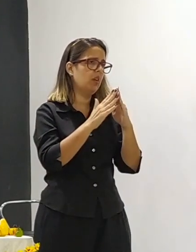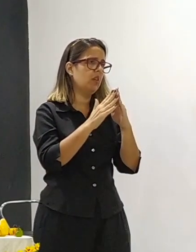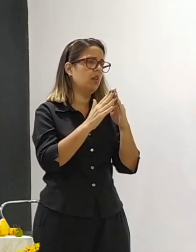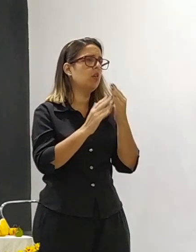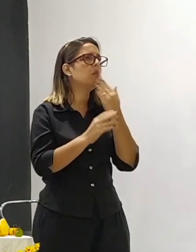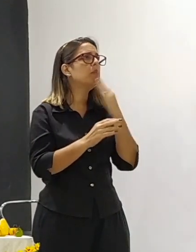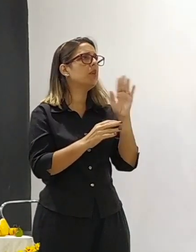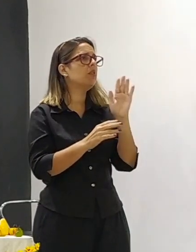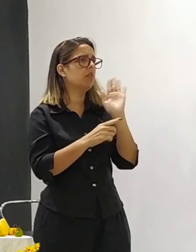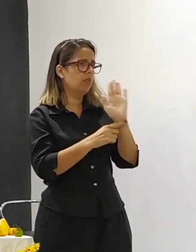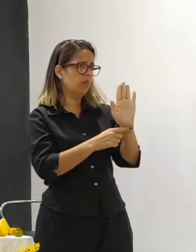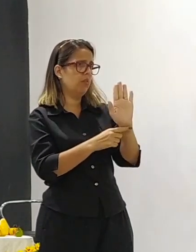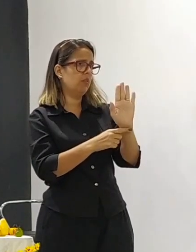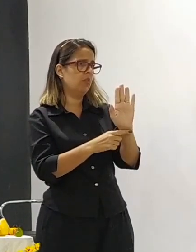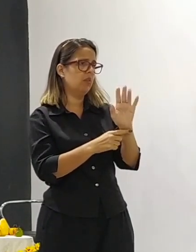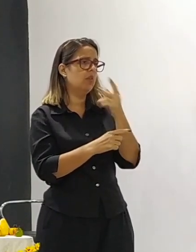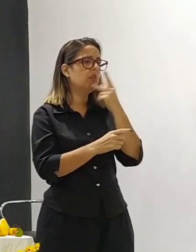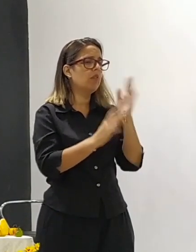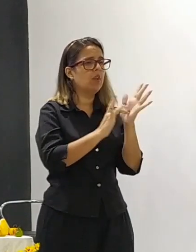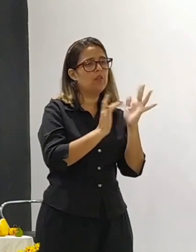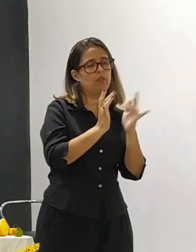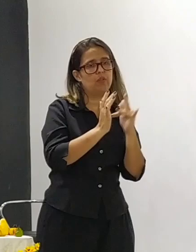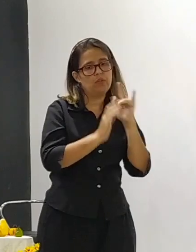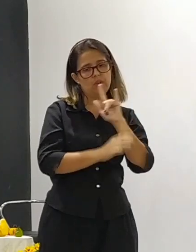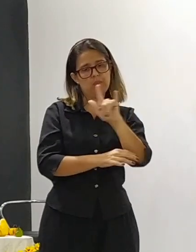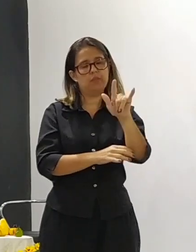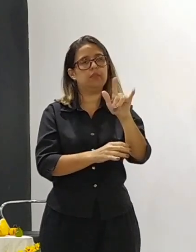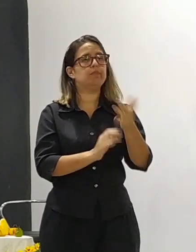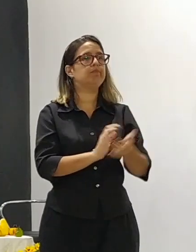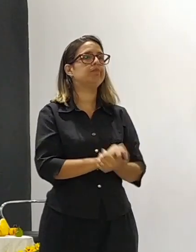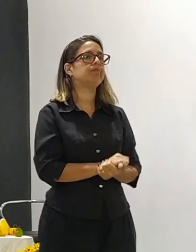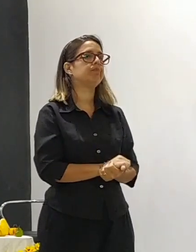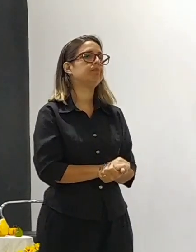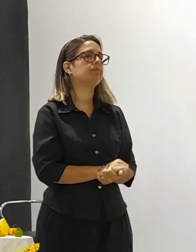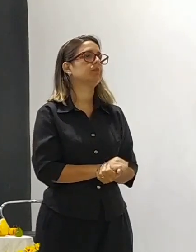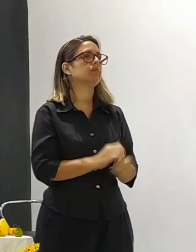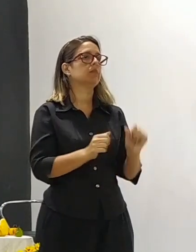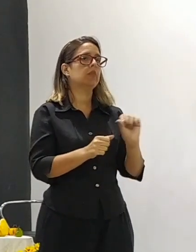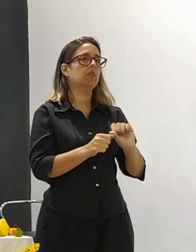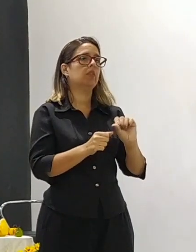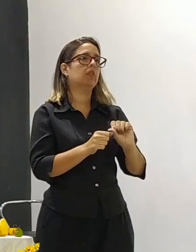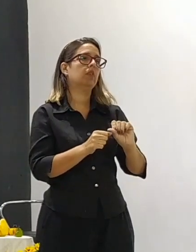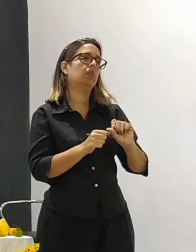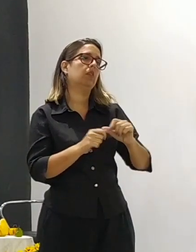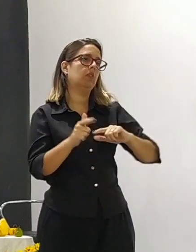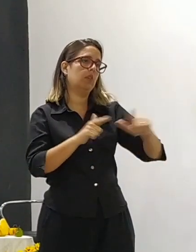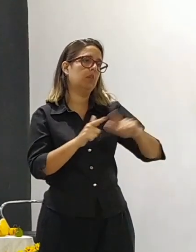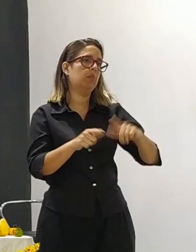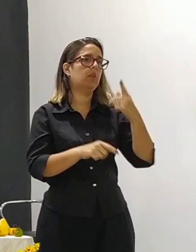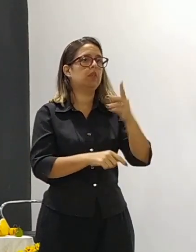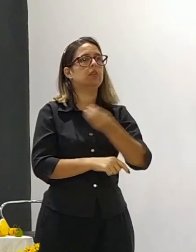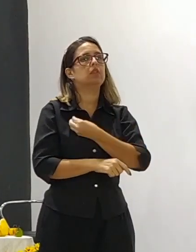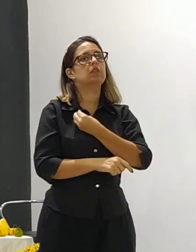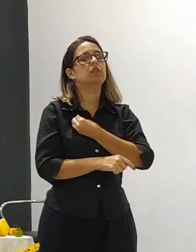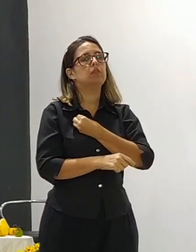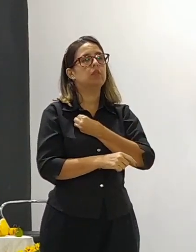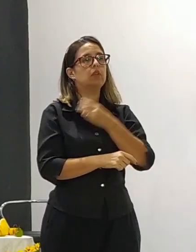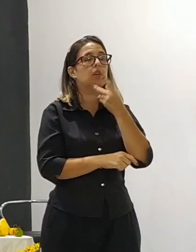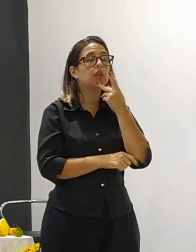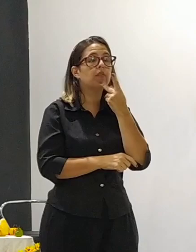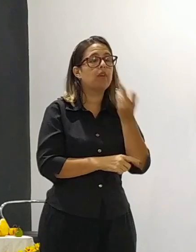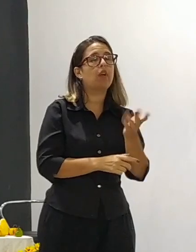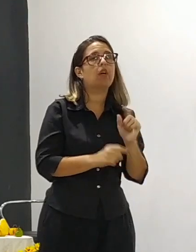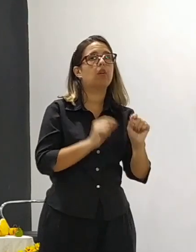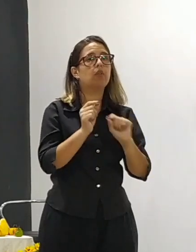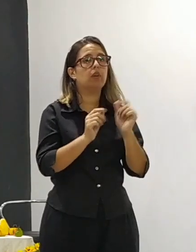bater lá e falar assim: ó, Jesus te ama, Ele tem uma obra na sua vida, e eu quero te contar o que Jesus fez na